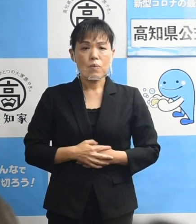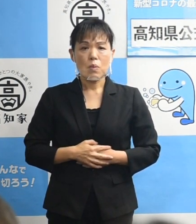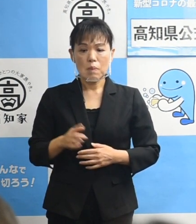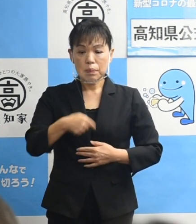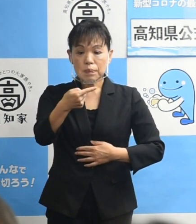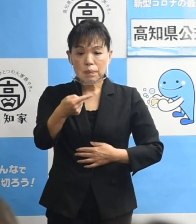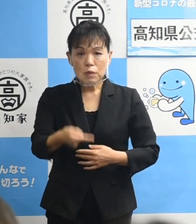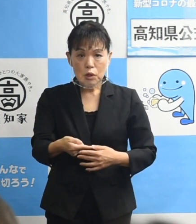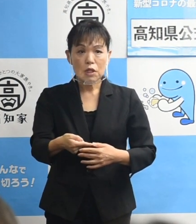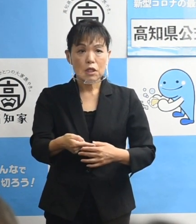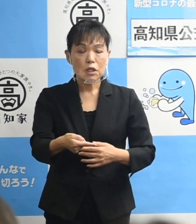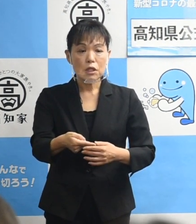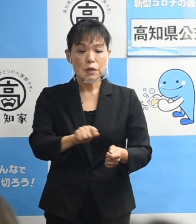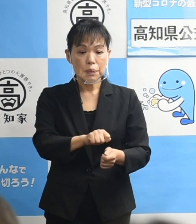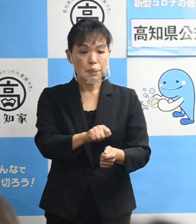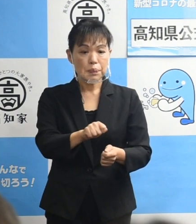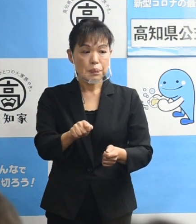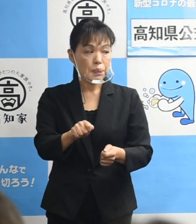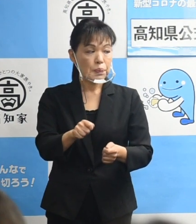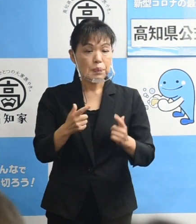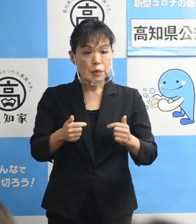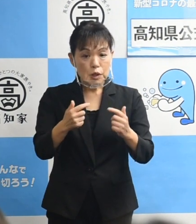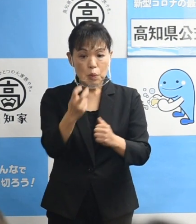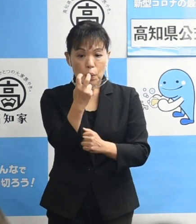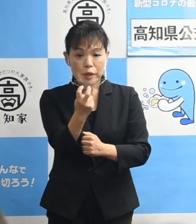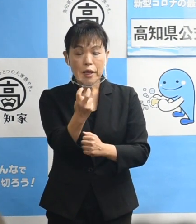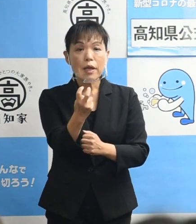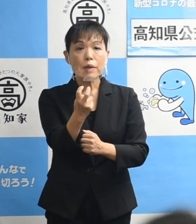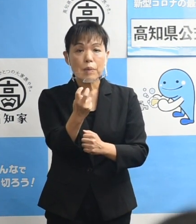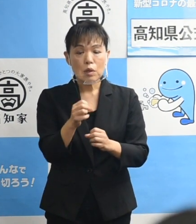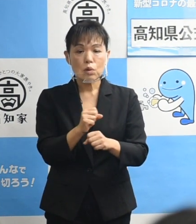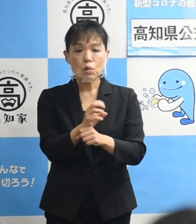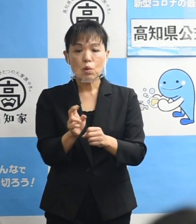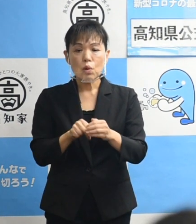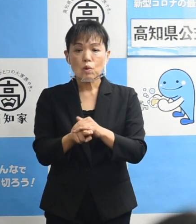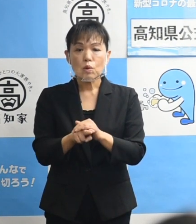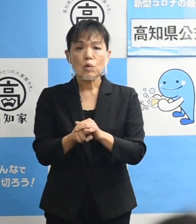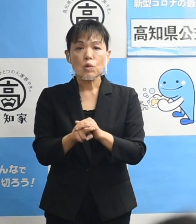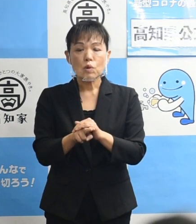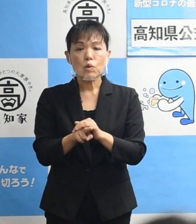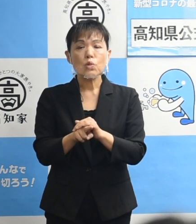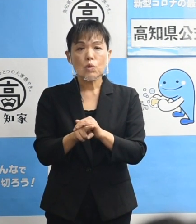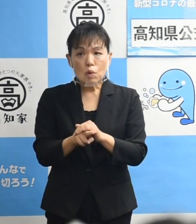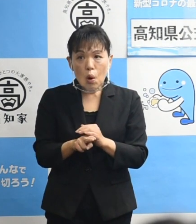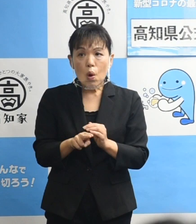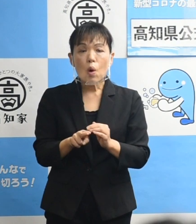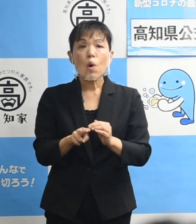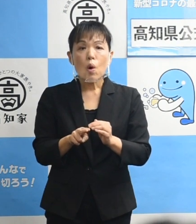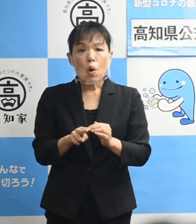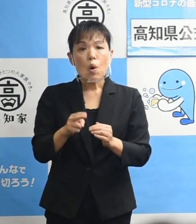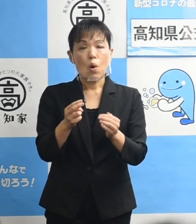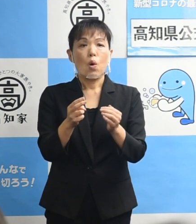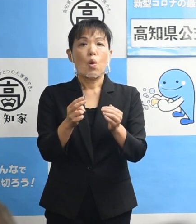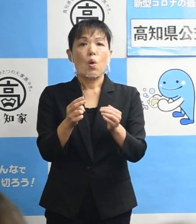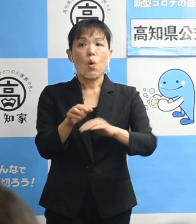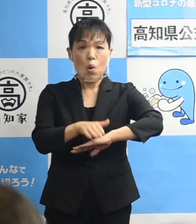次のいつもご覧いただいています新型コロナウイルス感染症の対応目安という資料ですね、